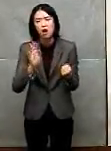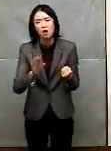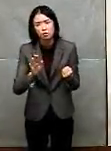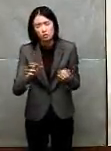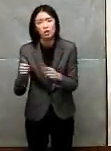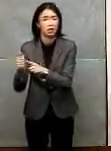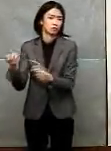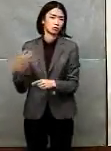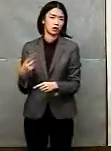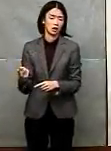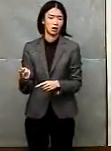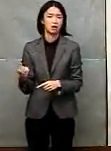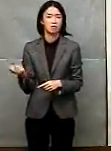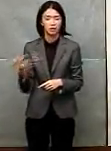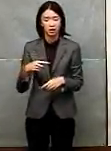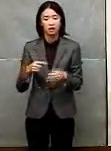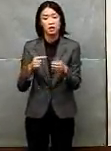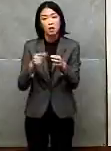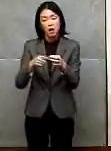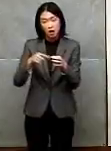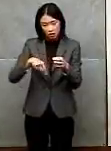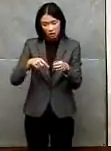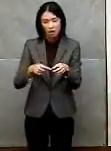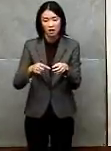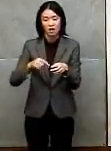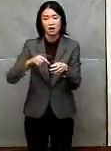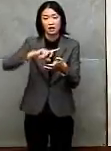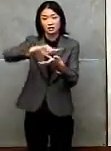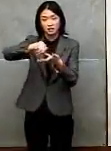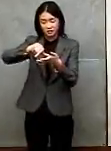し上げて、あと山形のその4ブロックに分かれている